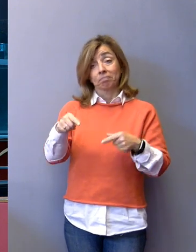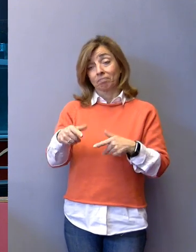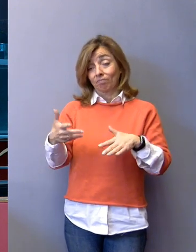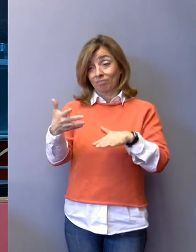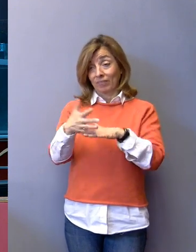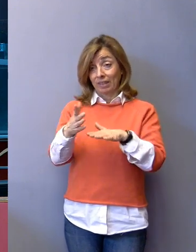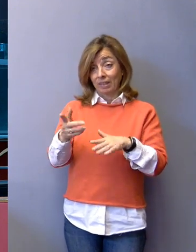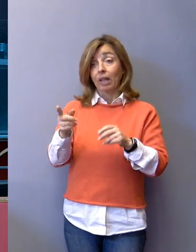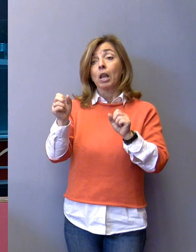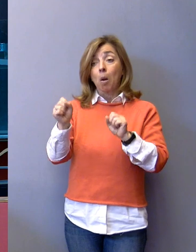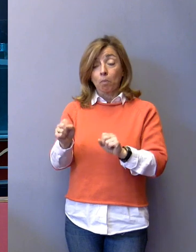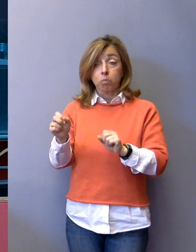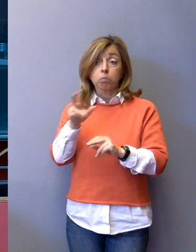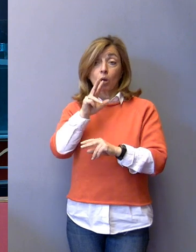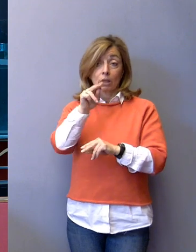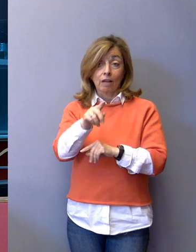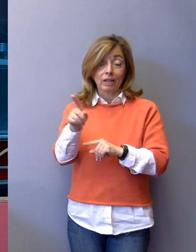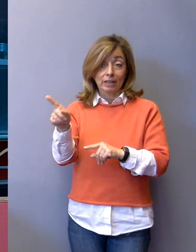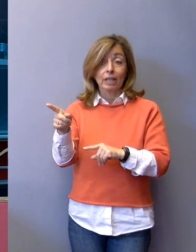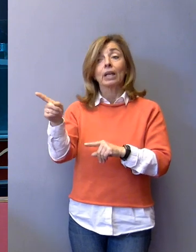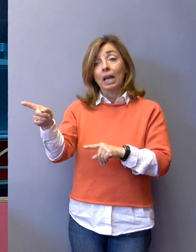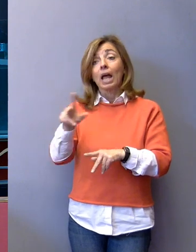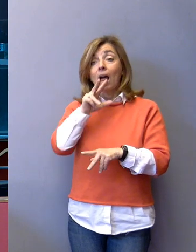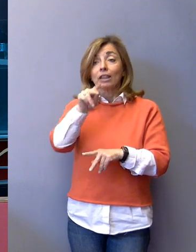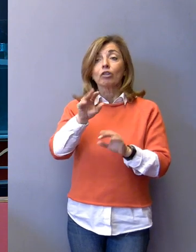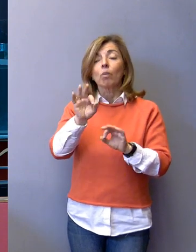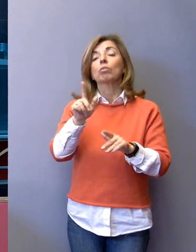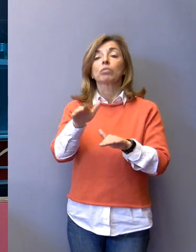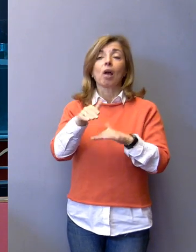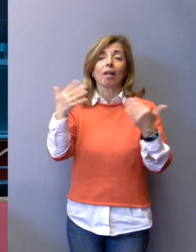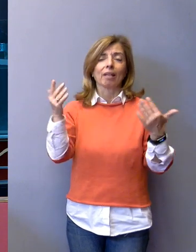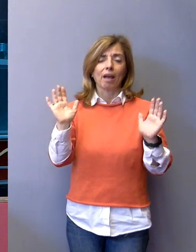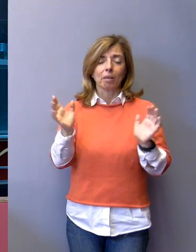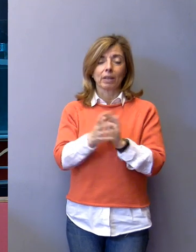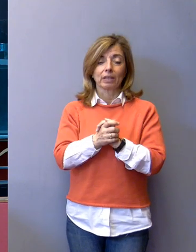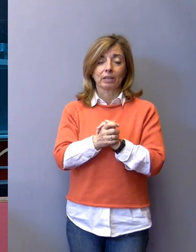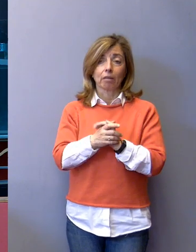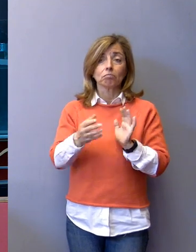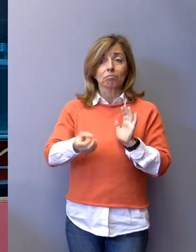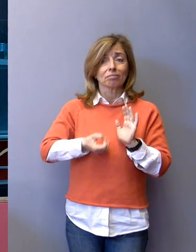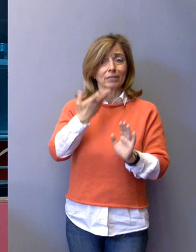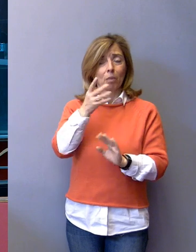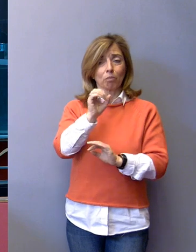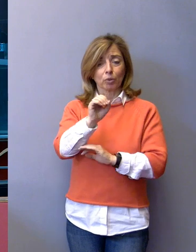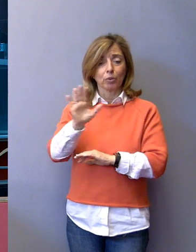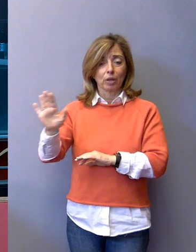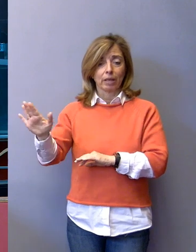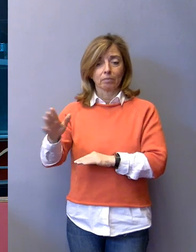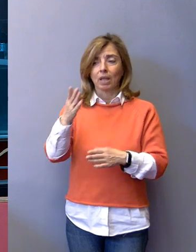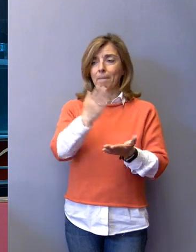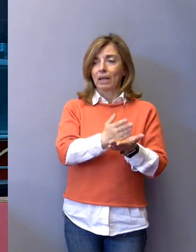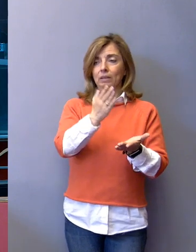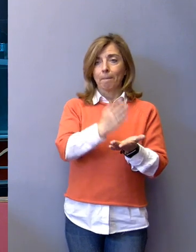l'ha espresso lei l'ha espresso l'ha espresso l'ha espresso lei l'ha espresso lei Eventualmente Basta silenzio